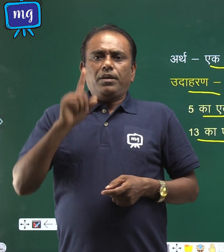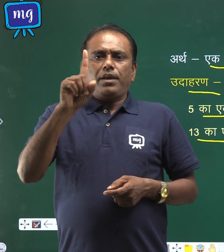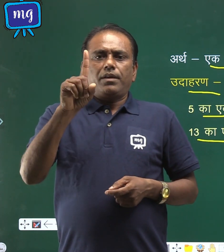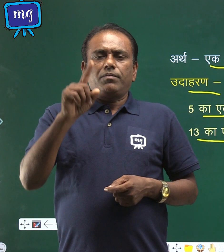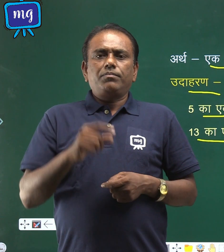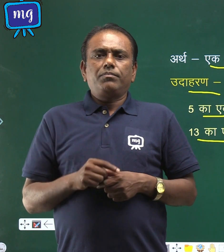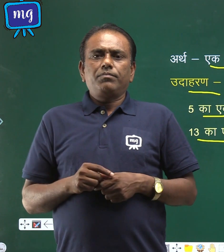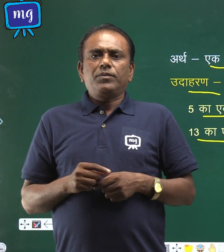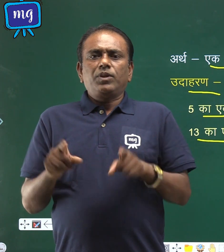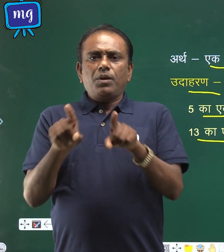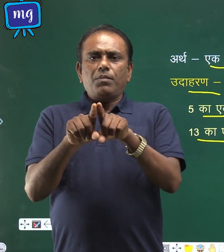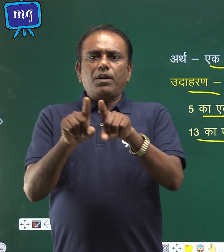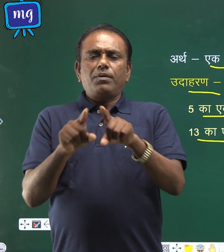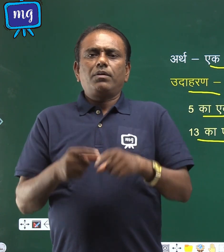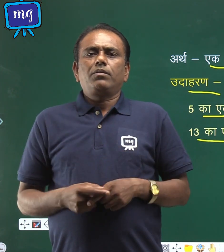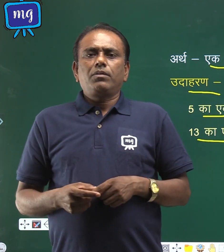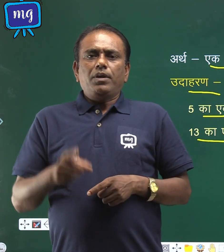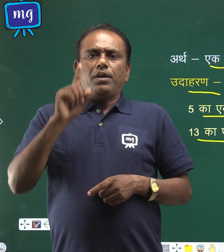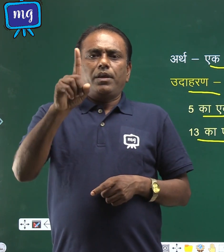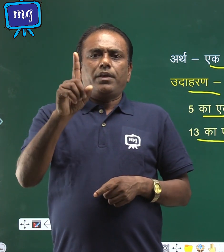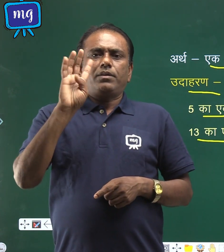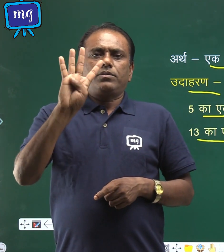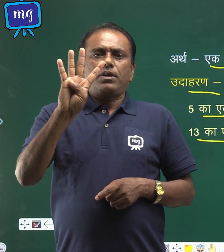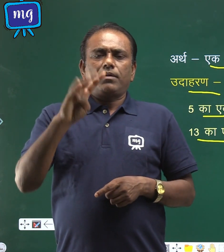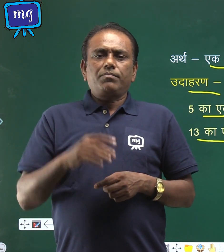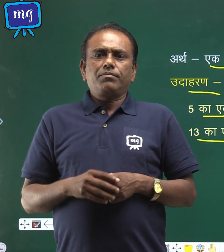1 बराबर 14।